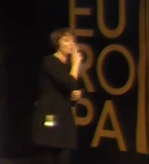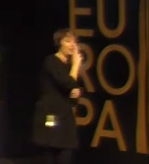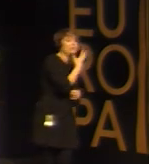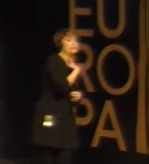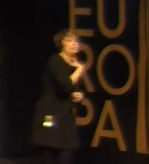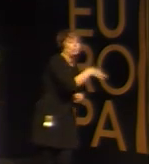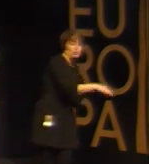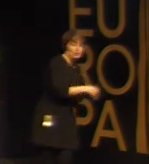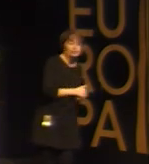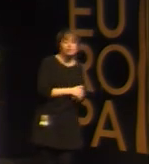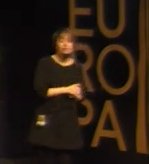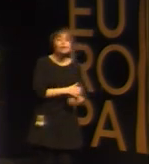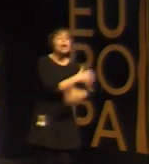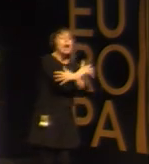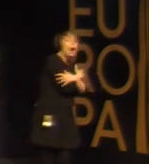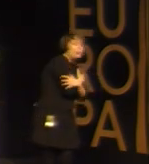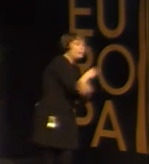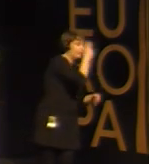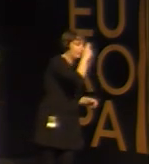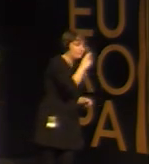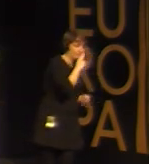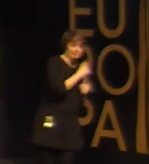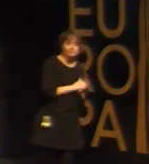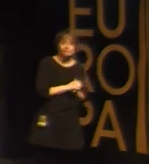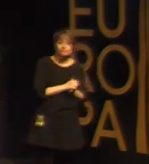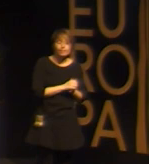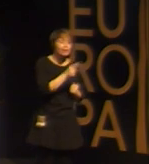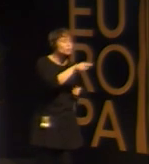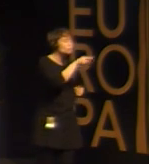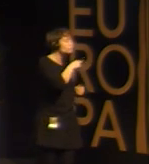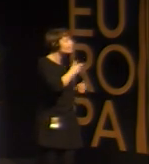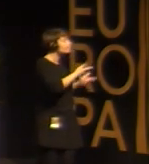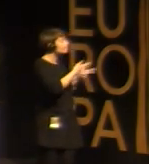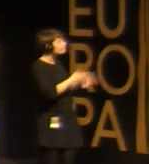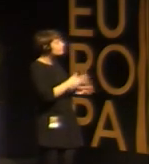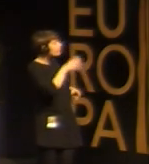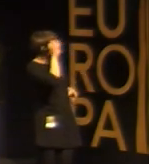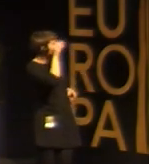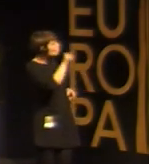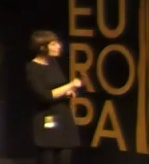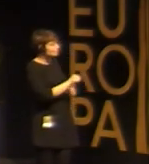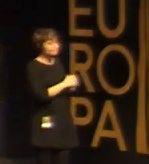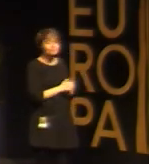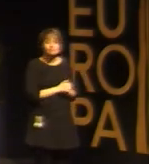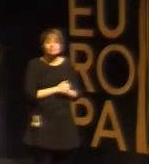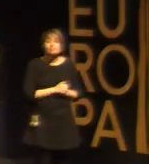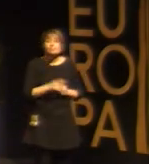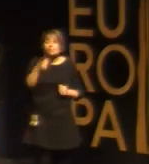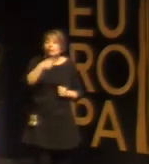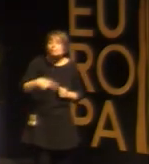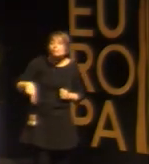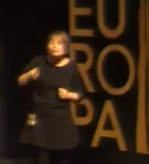si puedes que abraces a tu padre que te sientes a escuchar fundamentalmente que recuperes